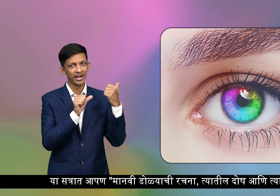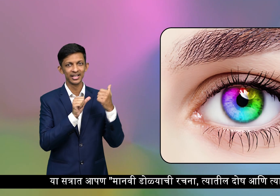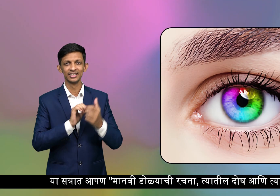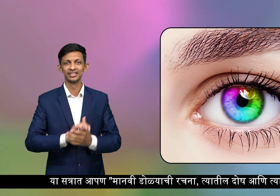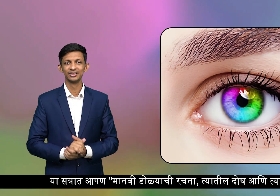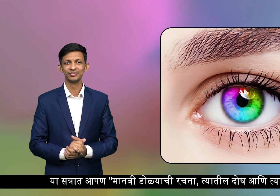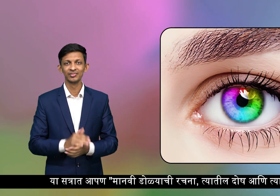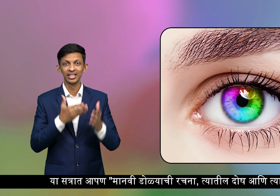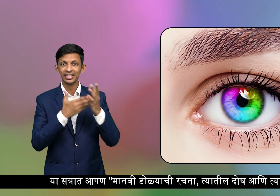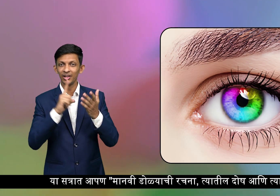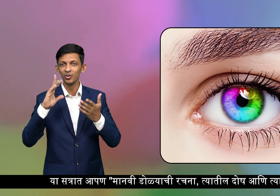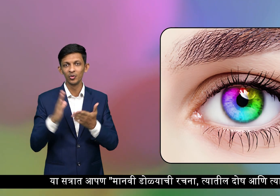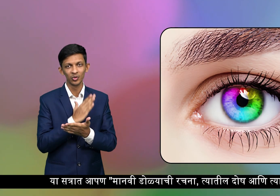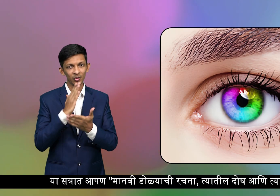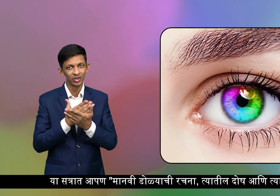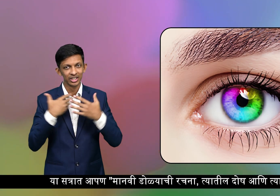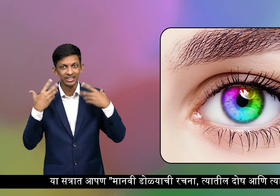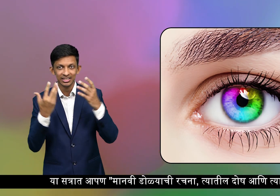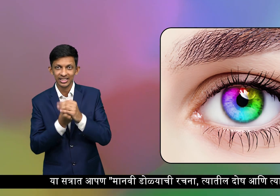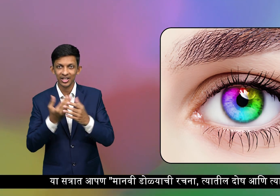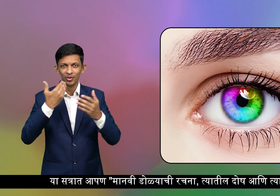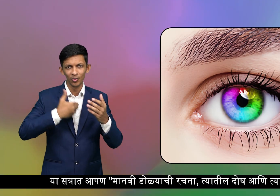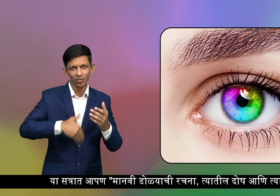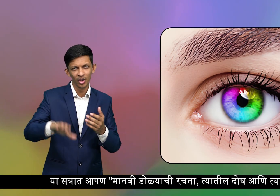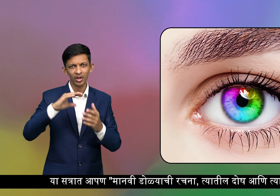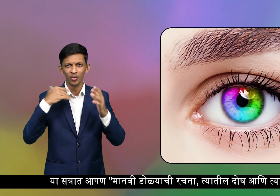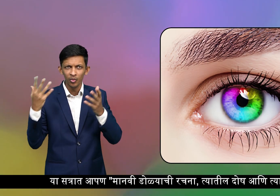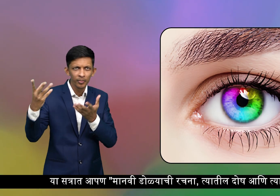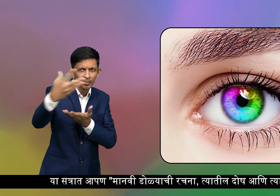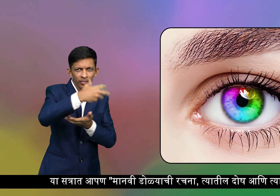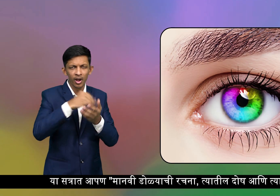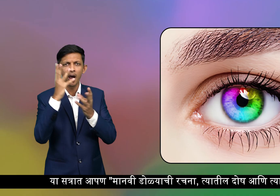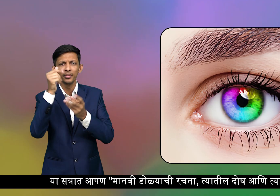या सत्रात आपण मानवी डोळ्याची रचना, त्यातील दोष आणि त्यावरील सुधारणा